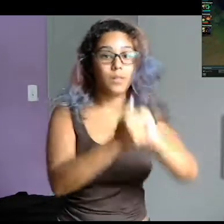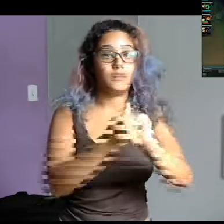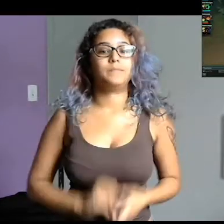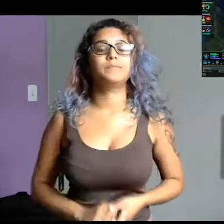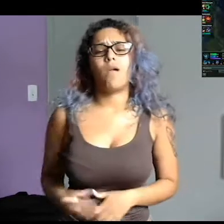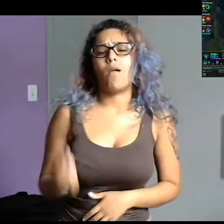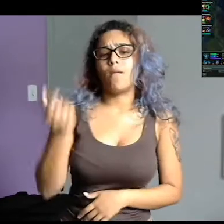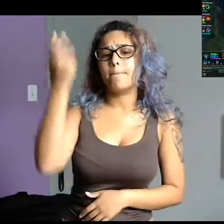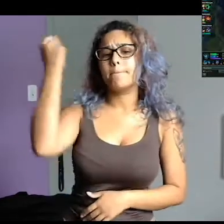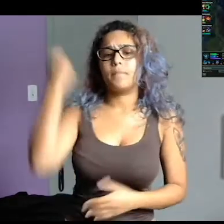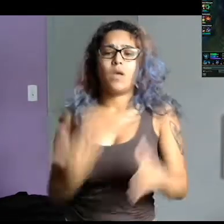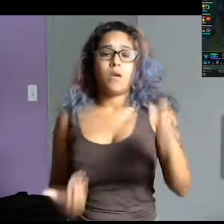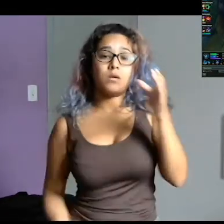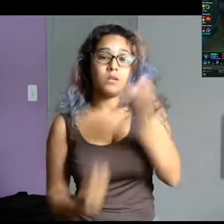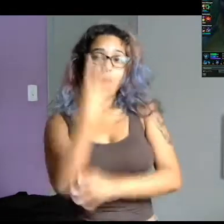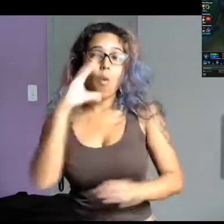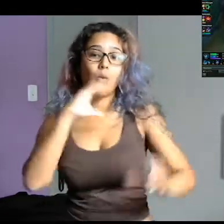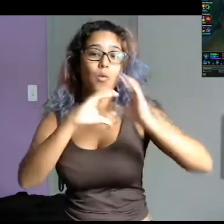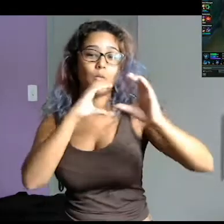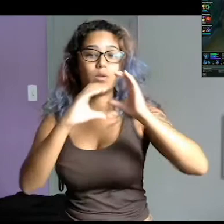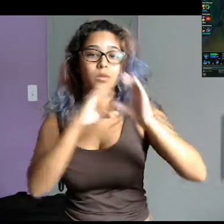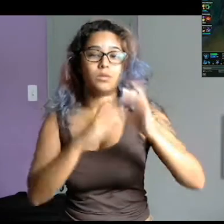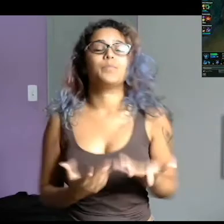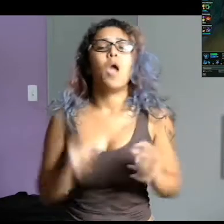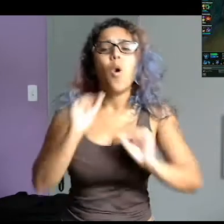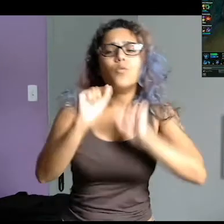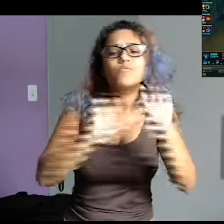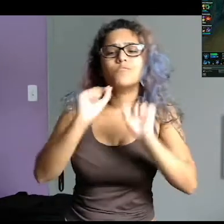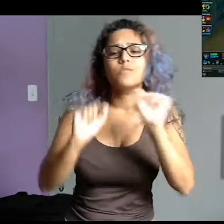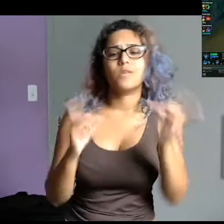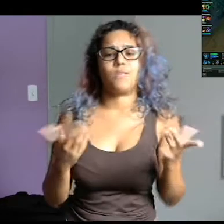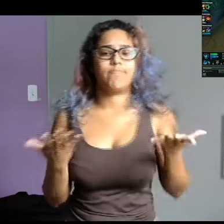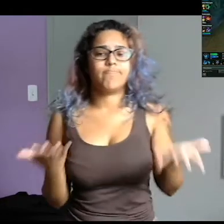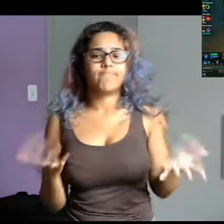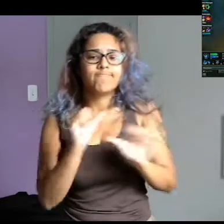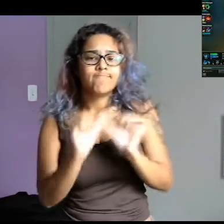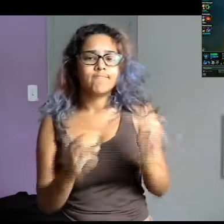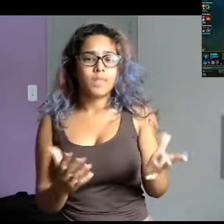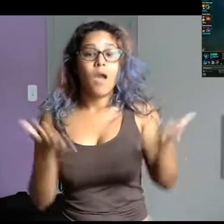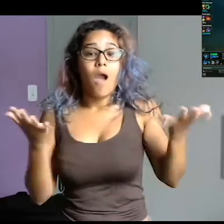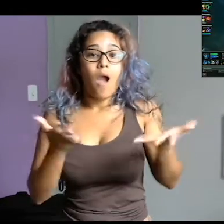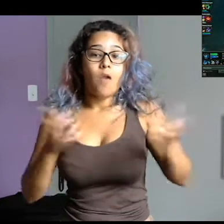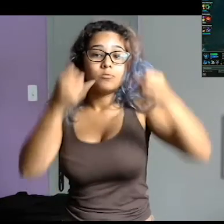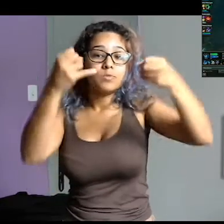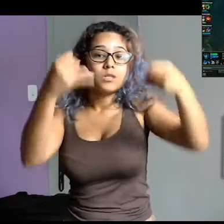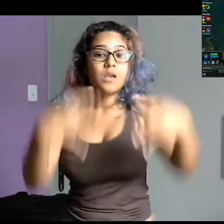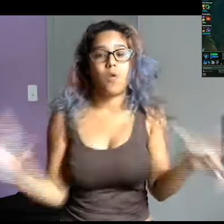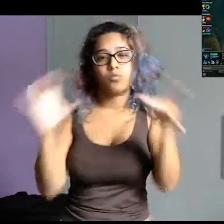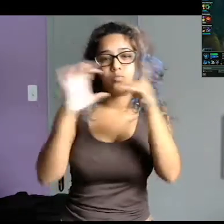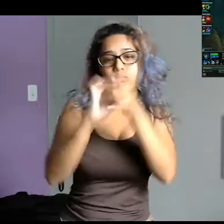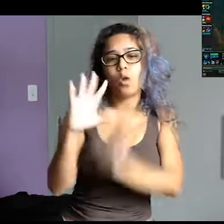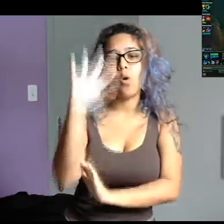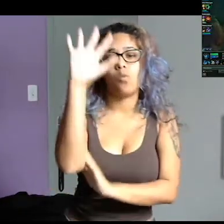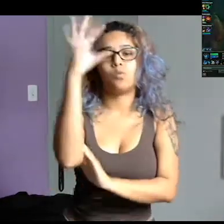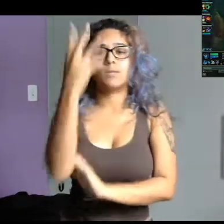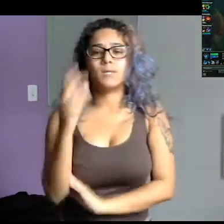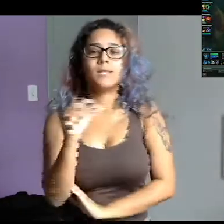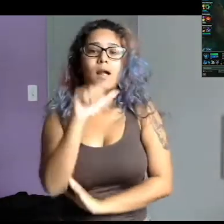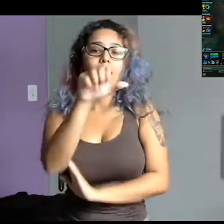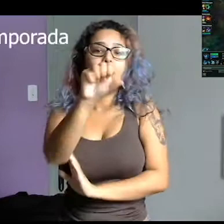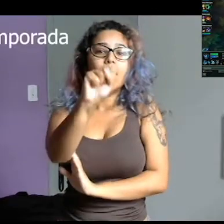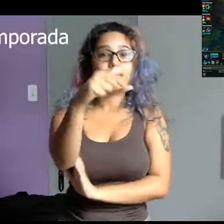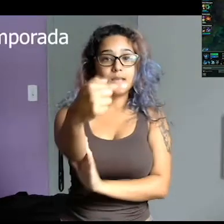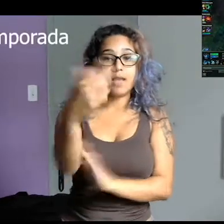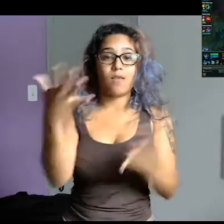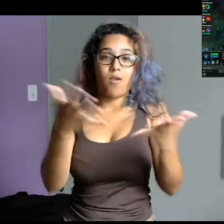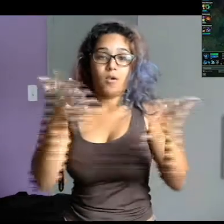Novas runas. Que a gente lançou a comunicação um tempinho atrás do que ia mudar. E estamos aqui para dar um pouquinho mais de contexto sobre e desmistificar o que vai